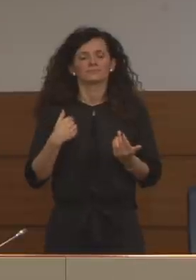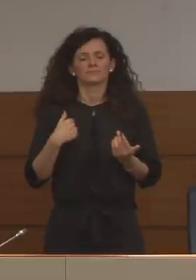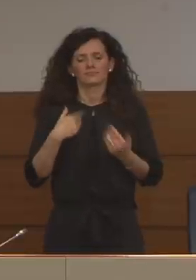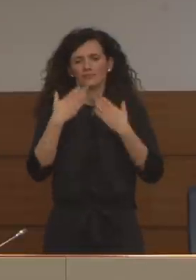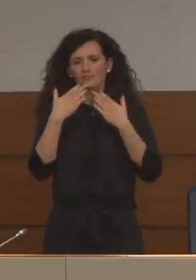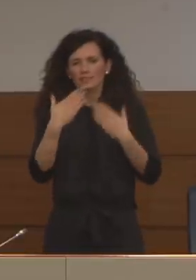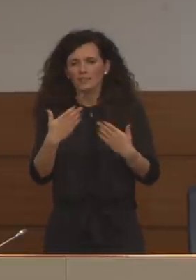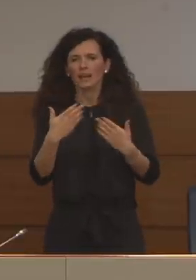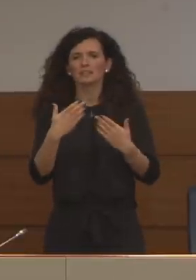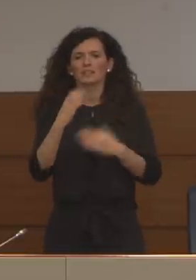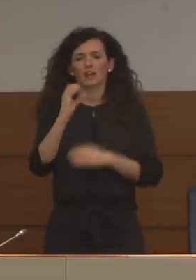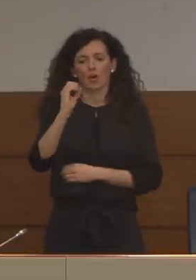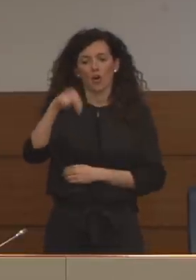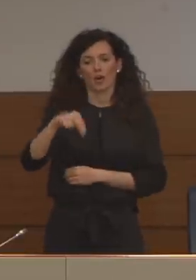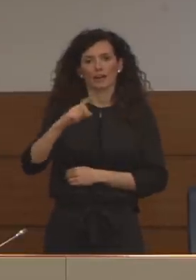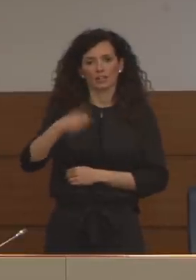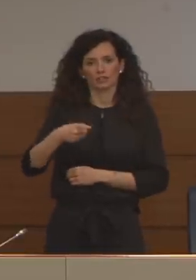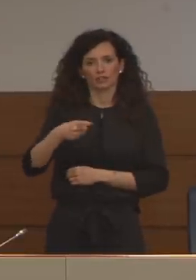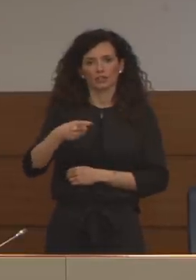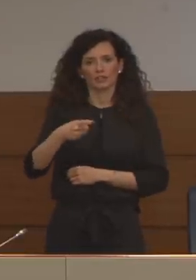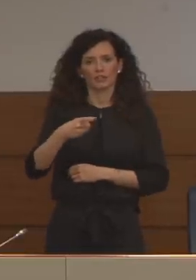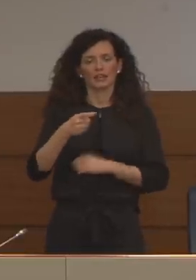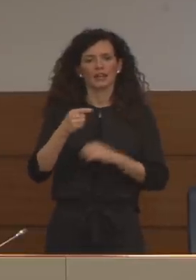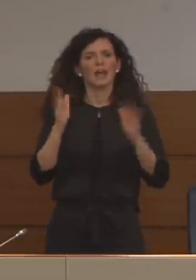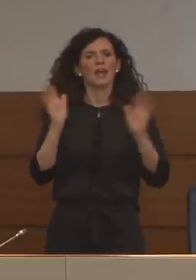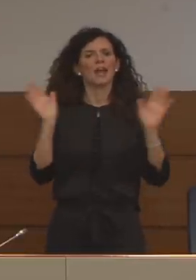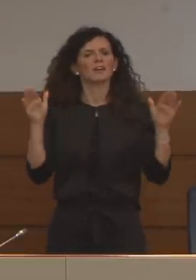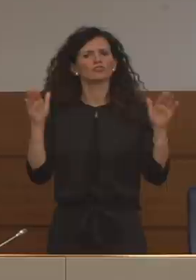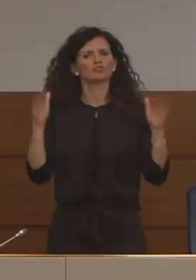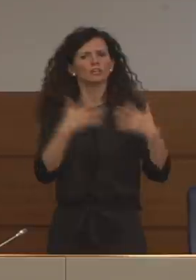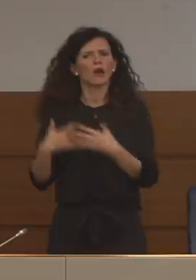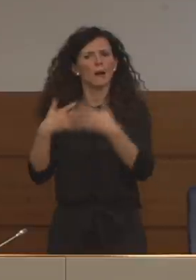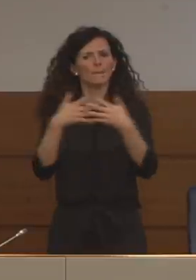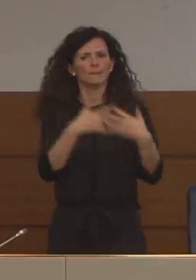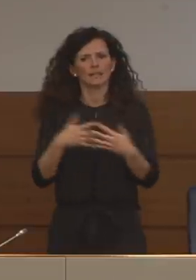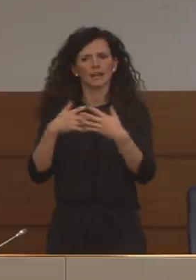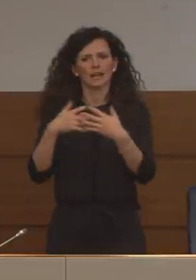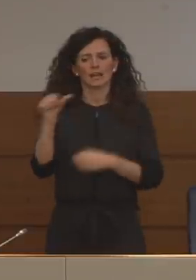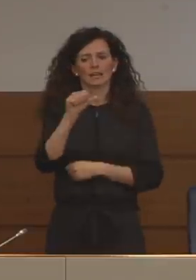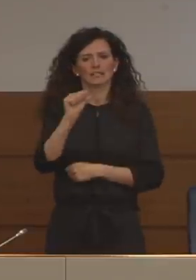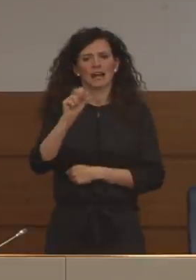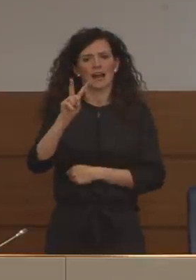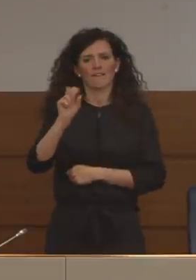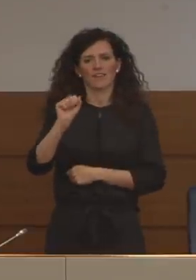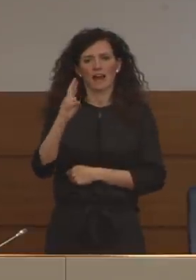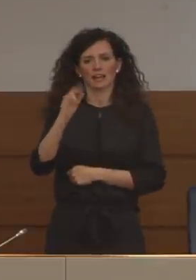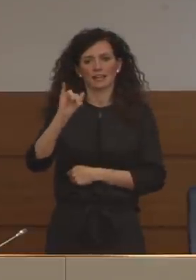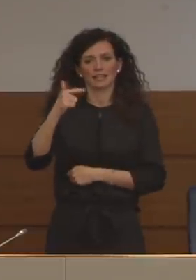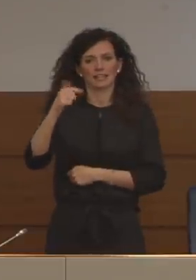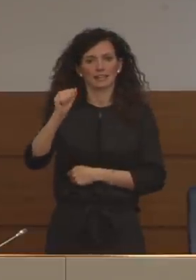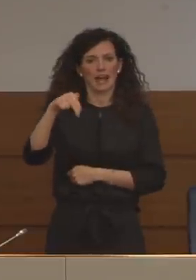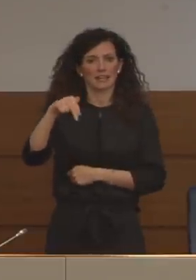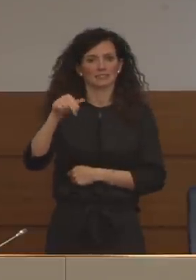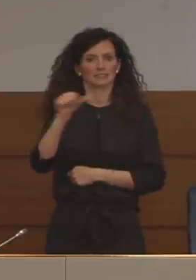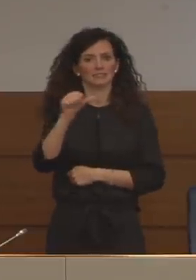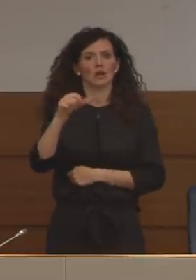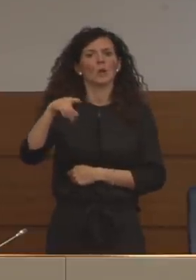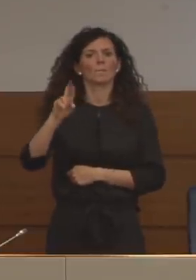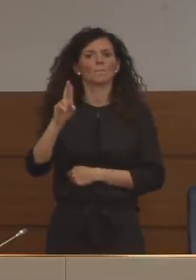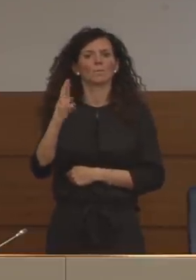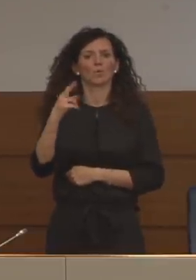lo ng degli evangelici americani samaritans pulsa che